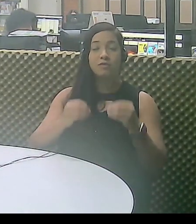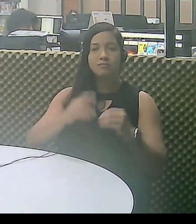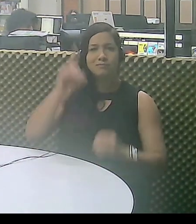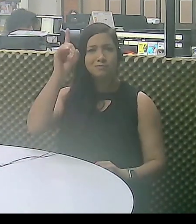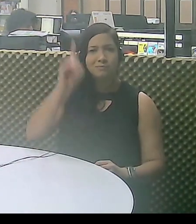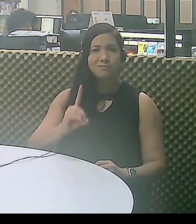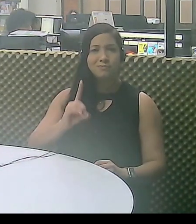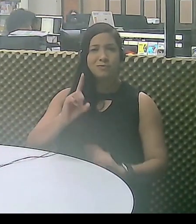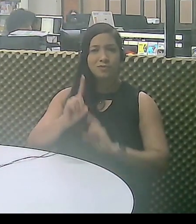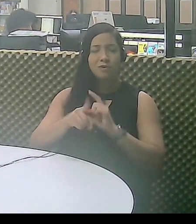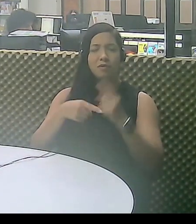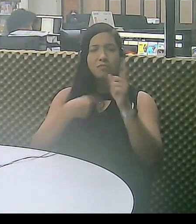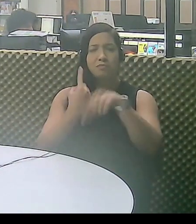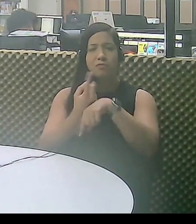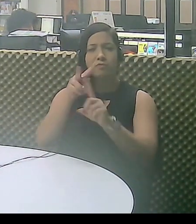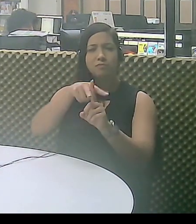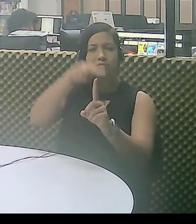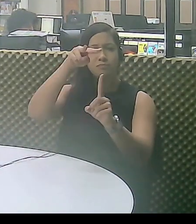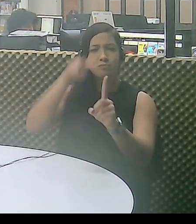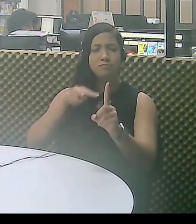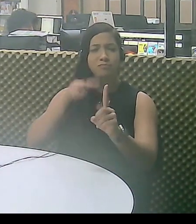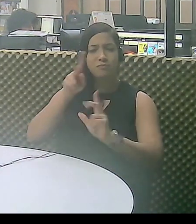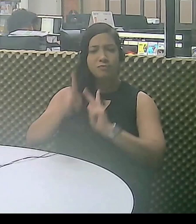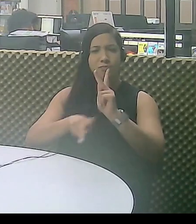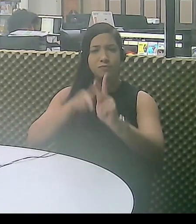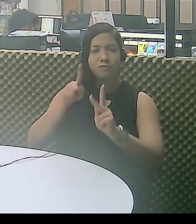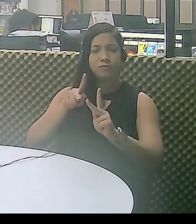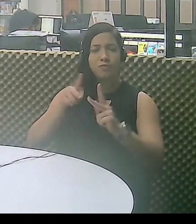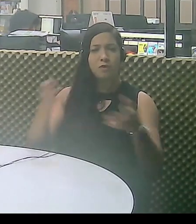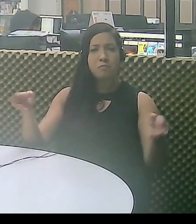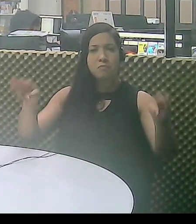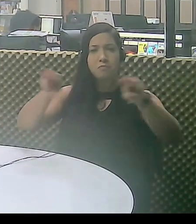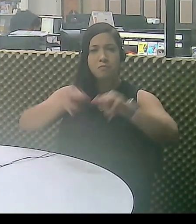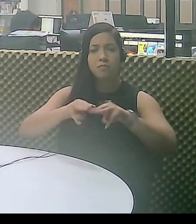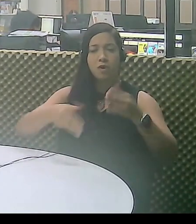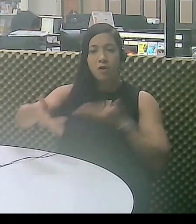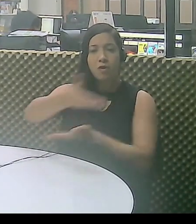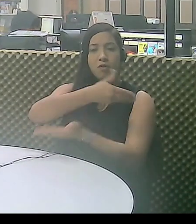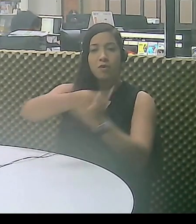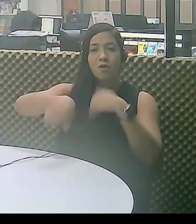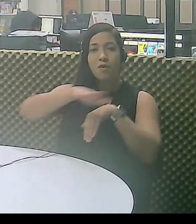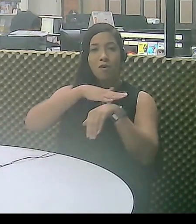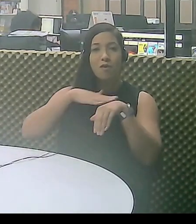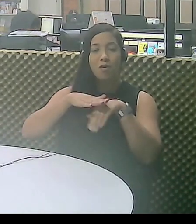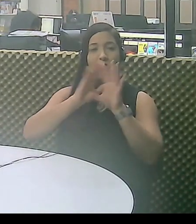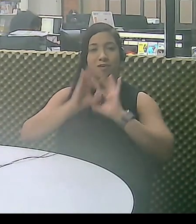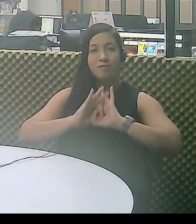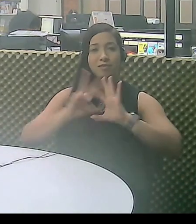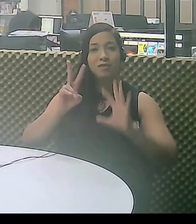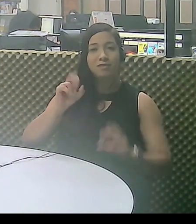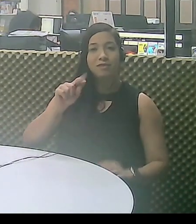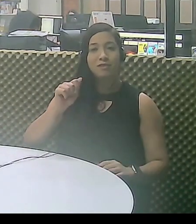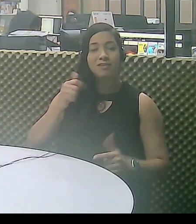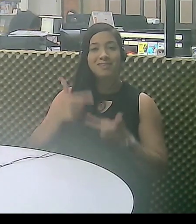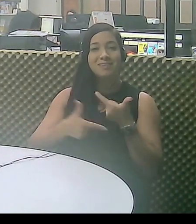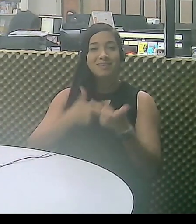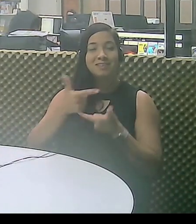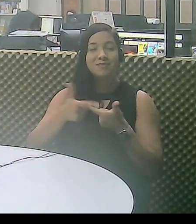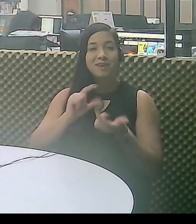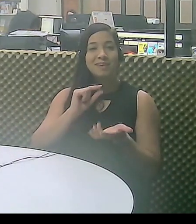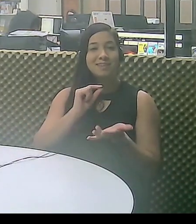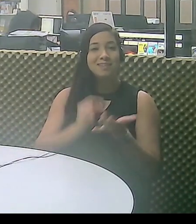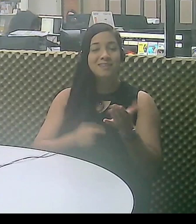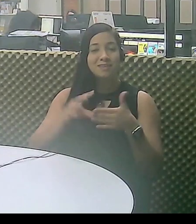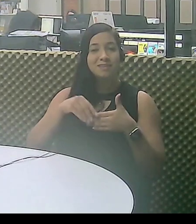direito e novas perspectivas desse público no mercado de trabalho, roda de conversas, disponibilização de vagas de emprego, com